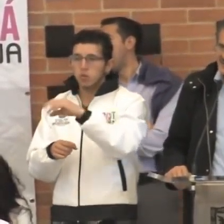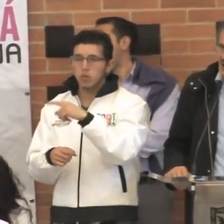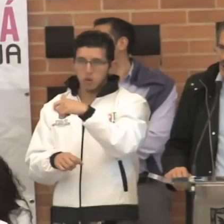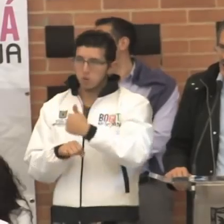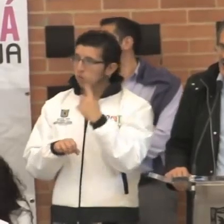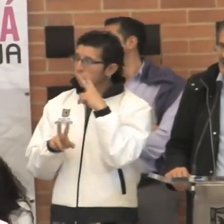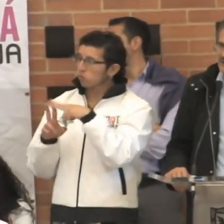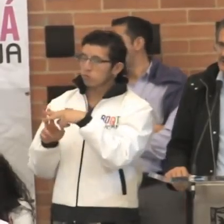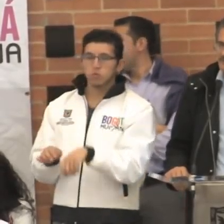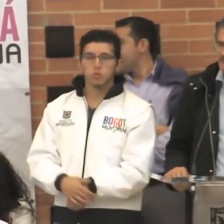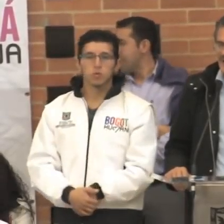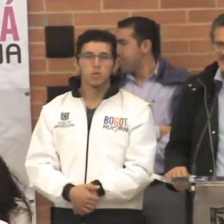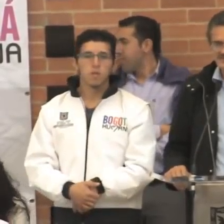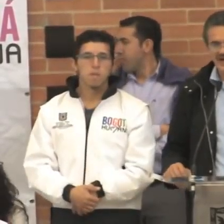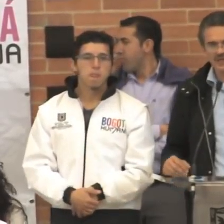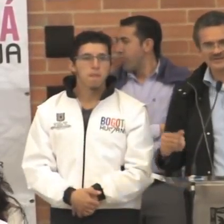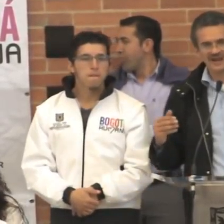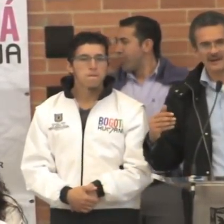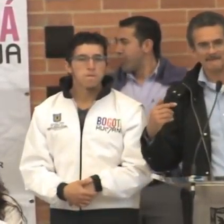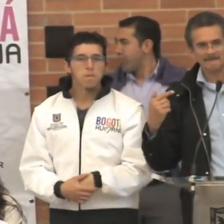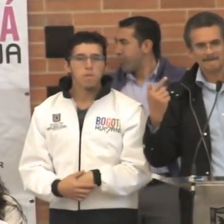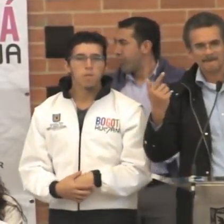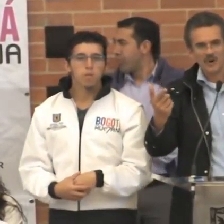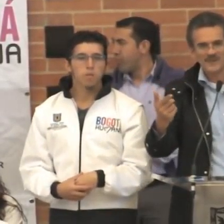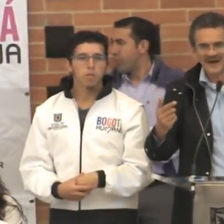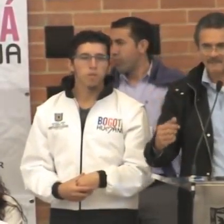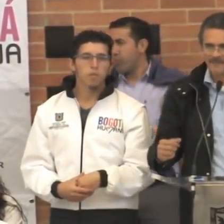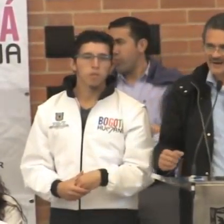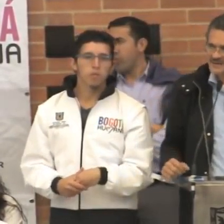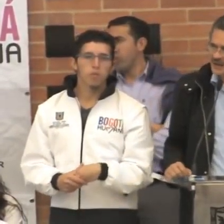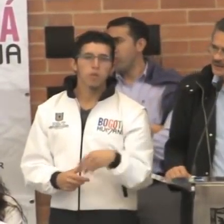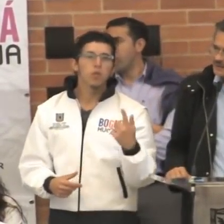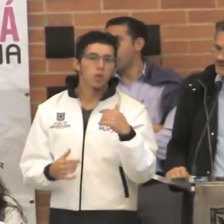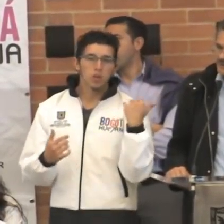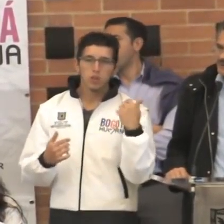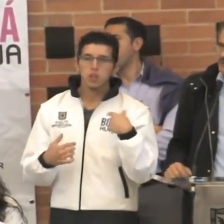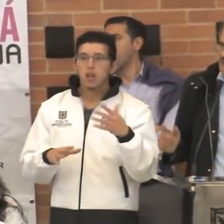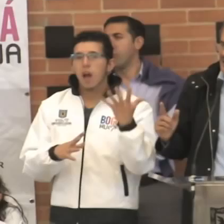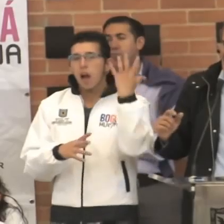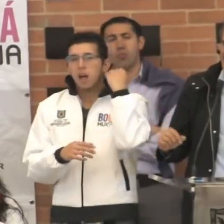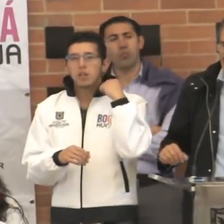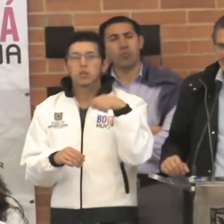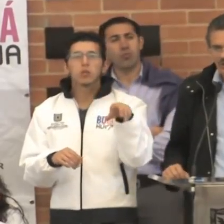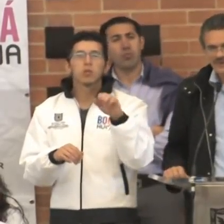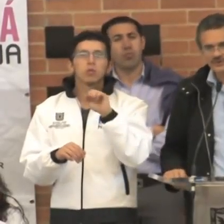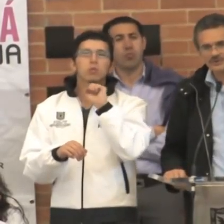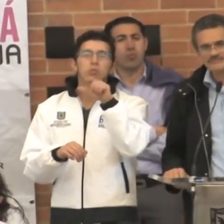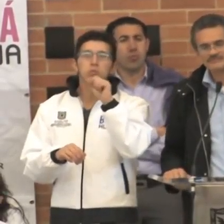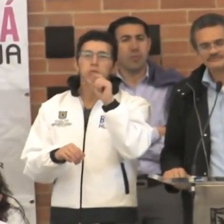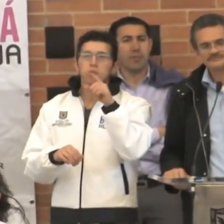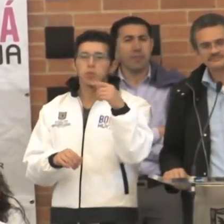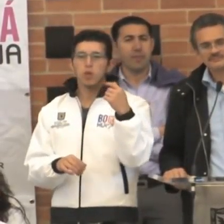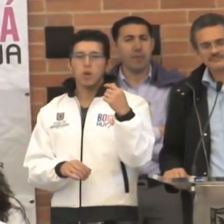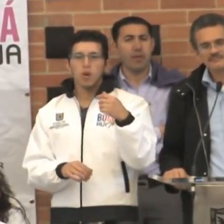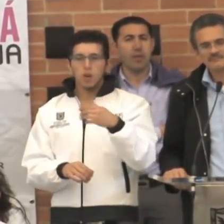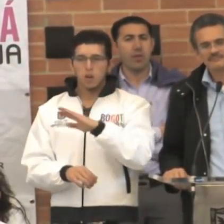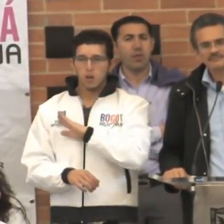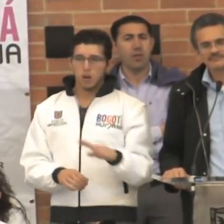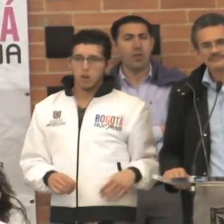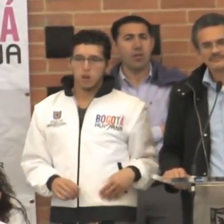y así lo ha manifestado desde la propia campaña el alcalde Gustavo Petro.